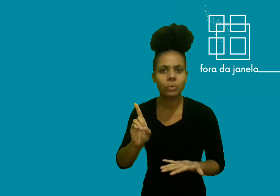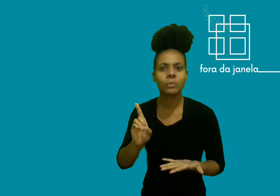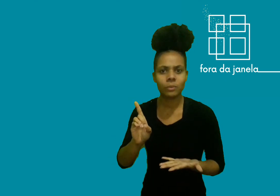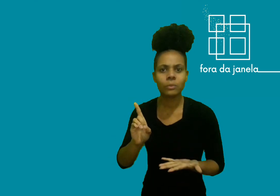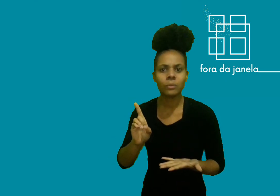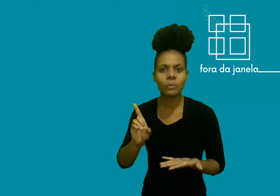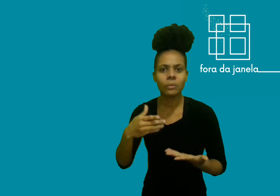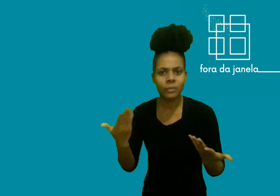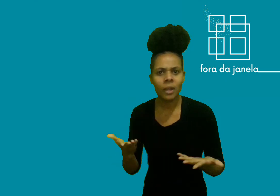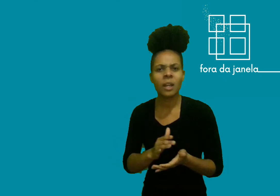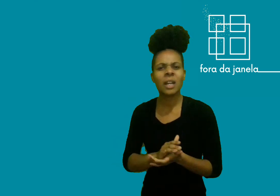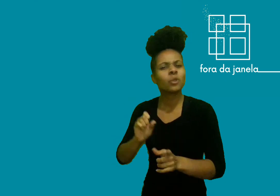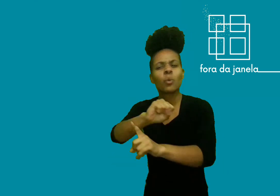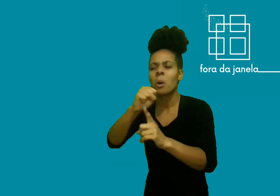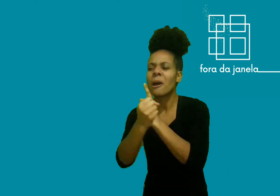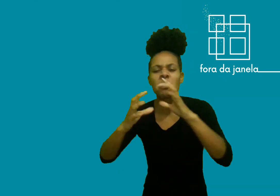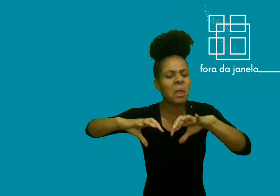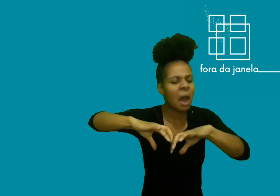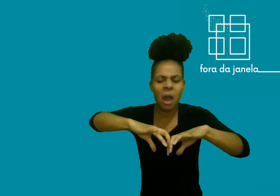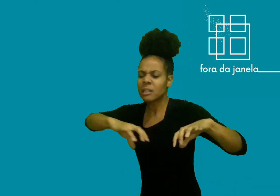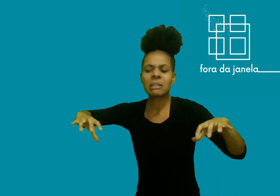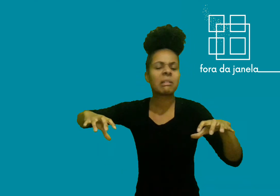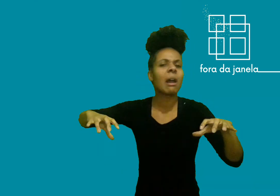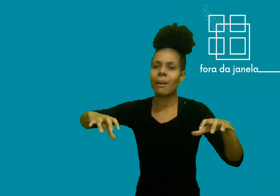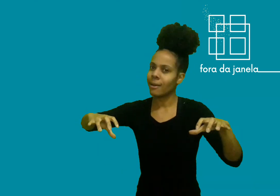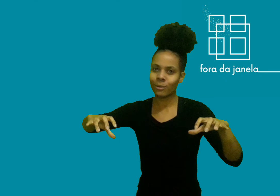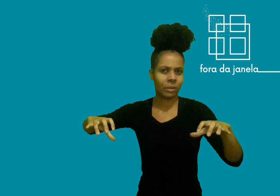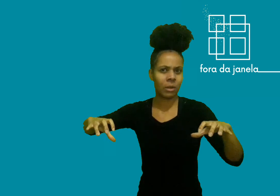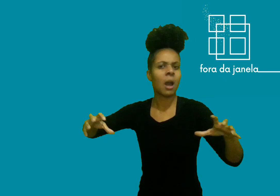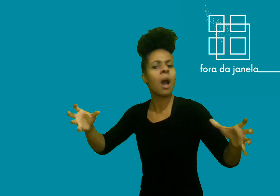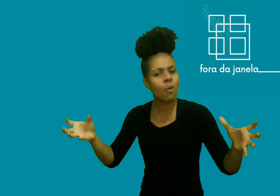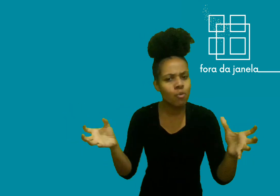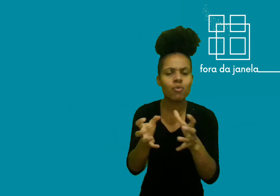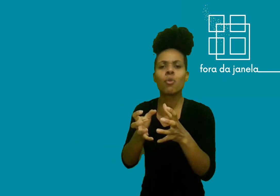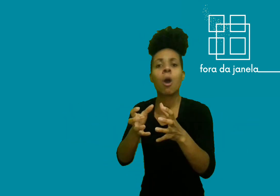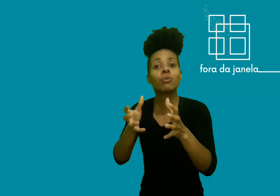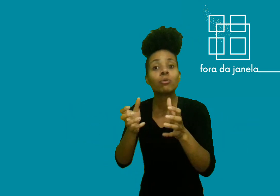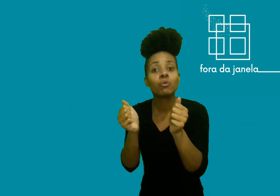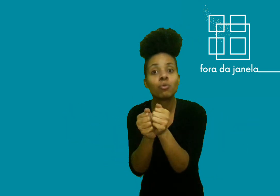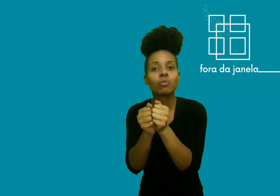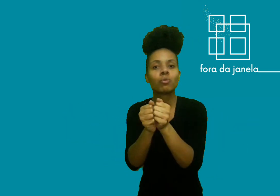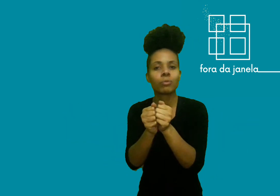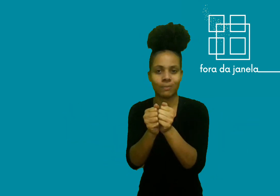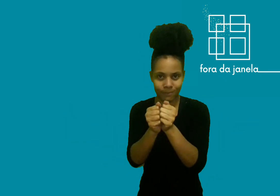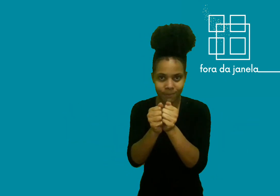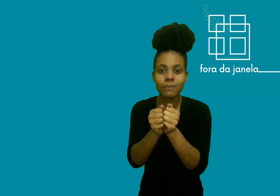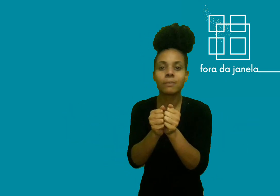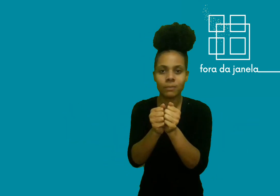direitos dos cidadãos. Porque não é como se a acessibilidade fosse algo a mais. Porque as pessoas que com necessidades